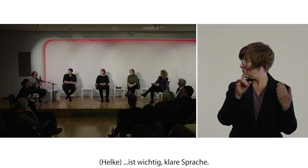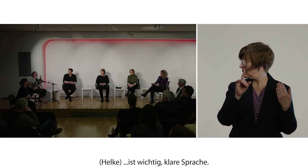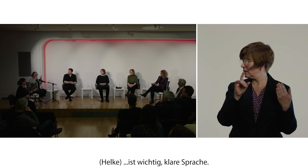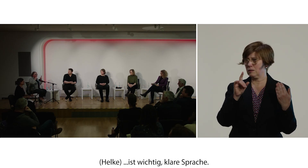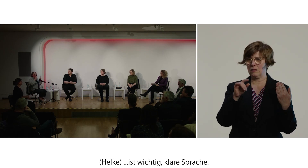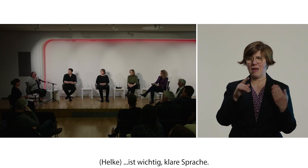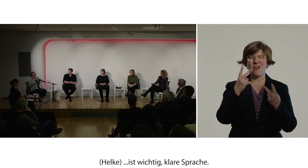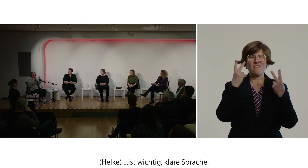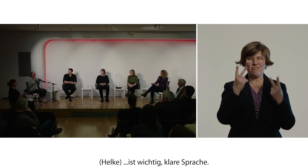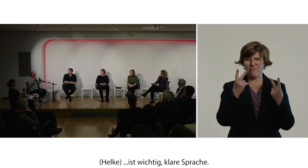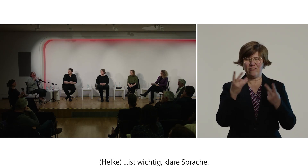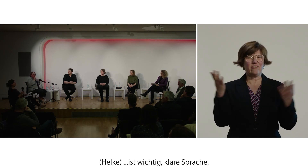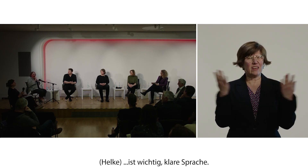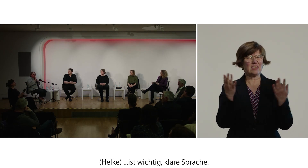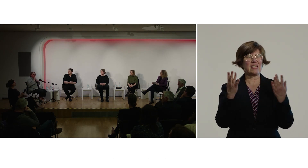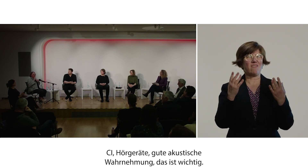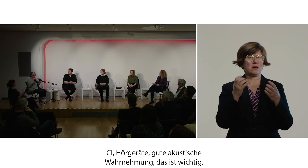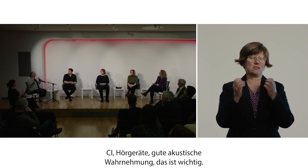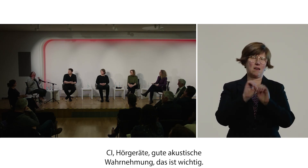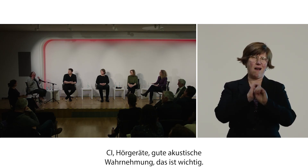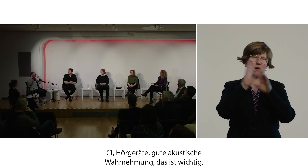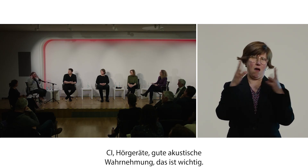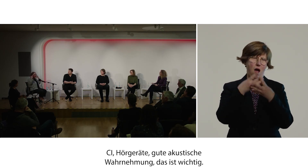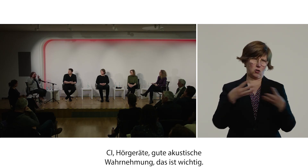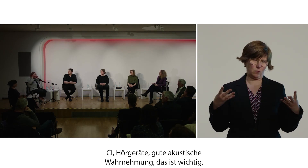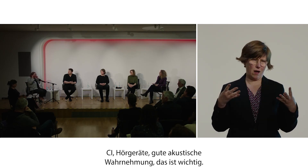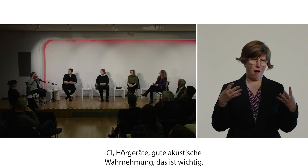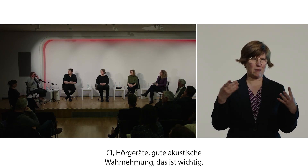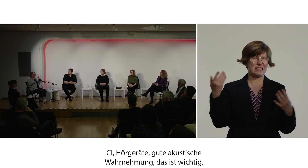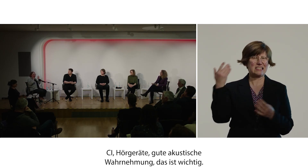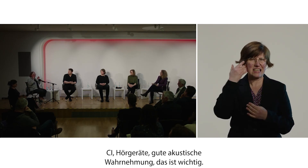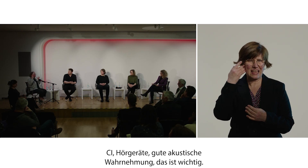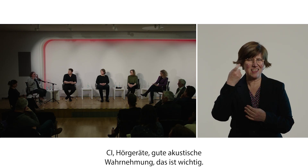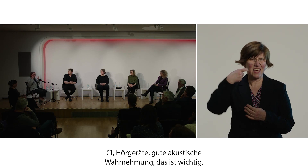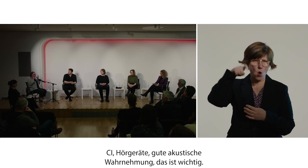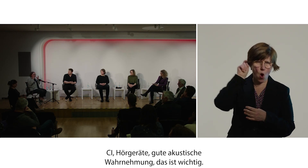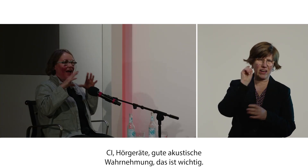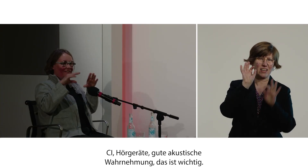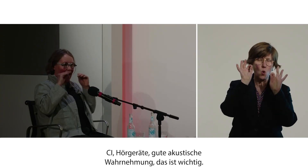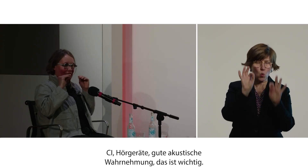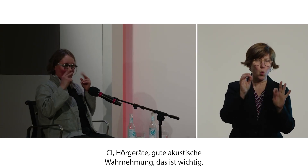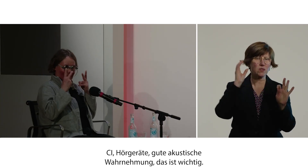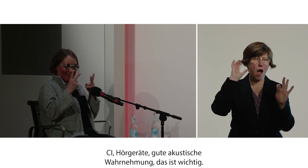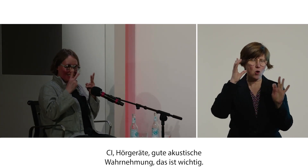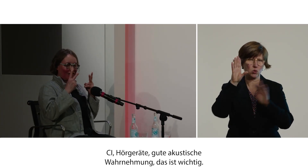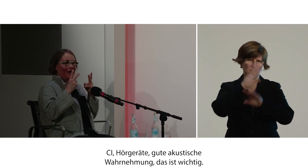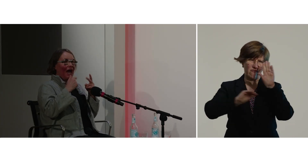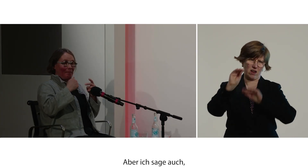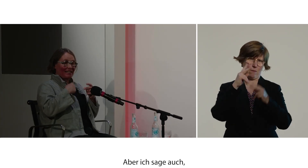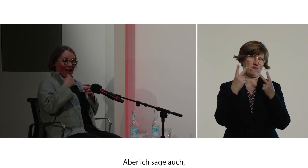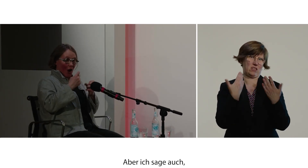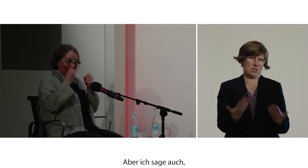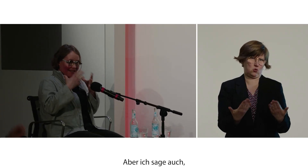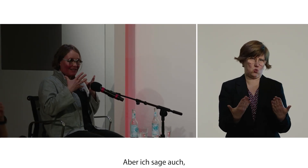Das wichtig, klare Sprache, dass KI, Hörgeräte, gute akustische wahrnehmen, das ist wichtig.